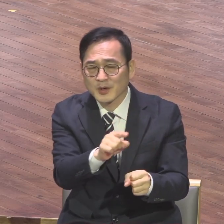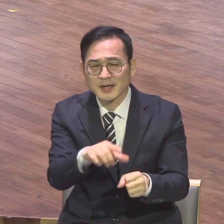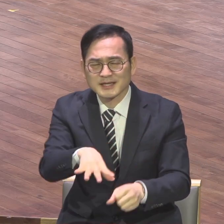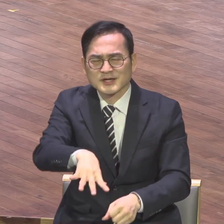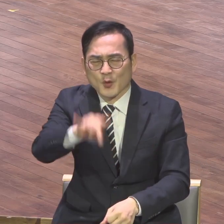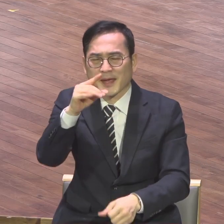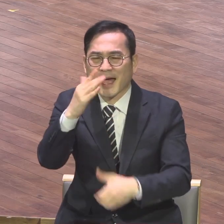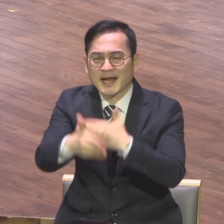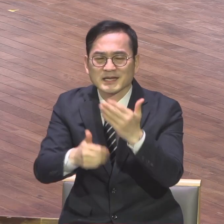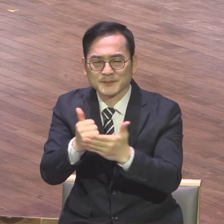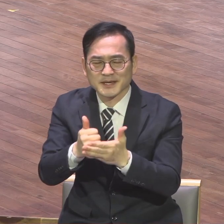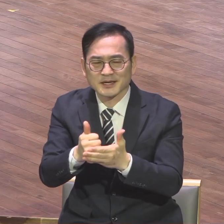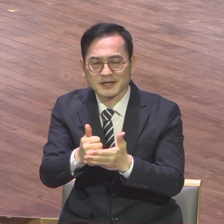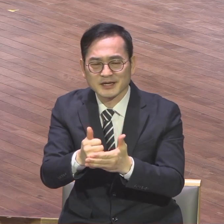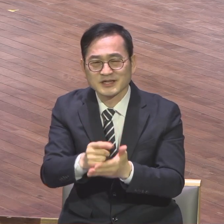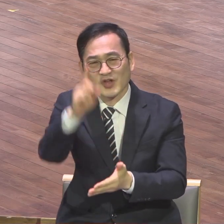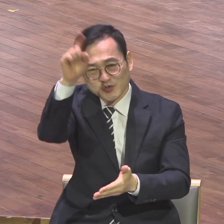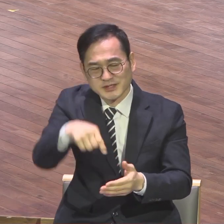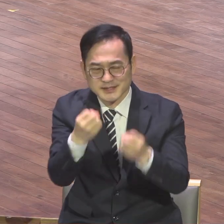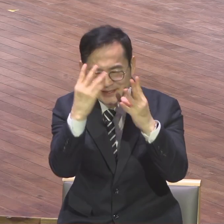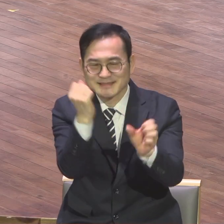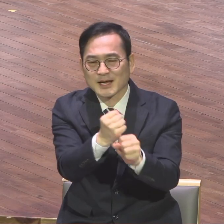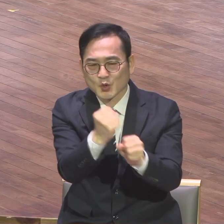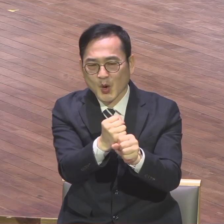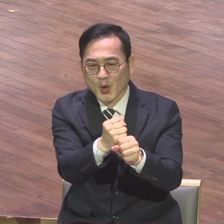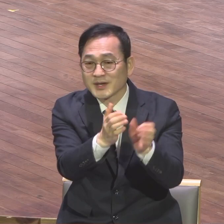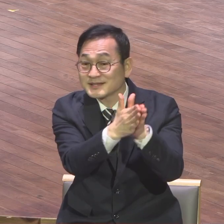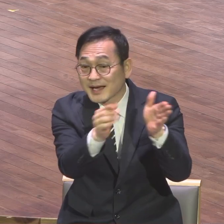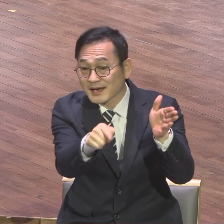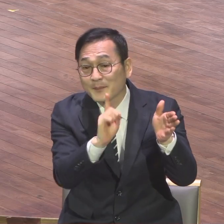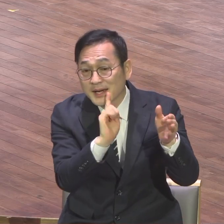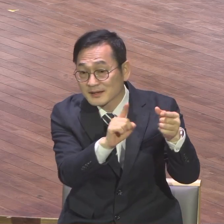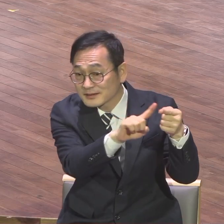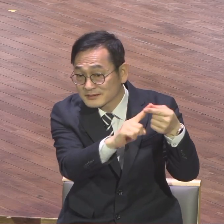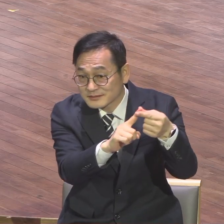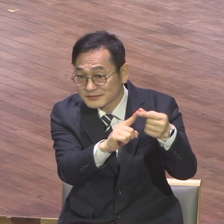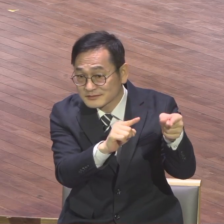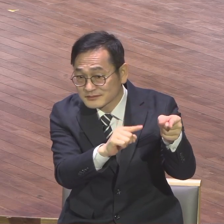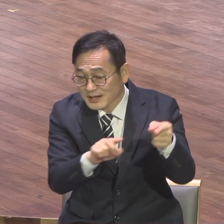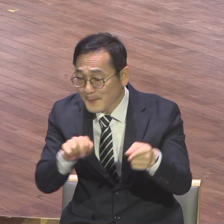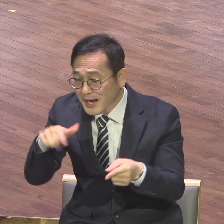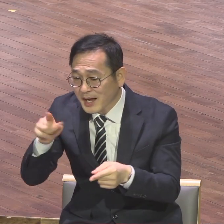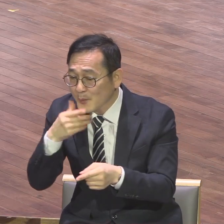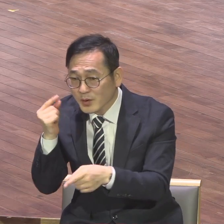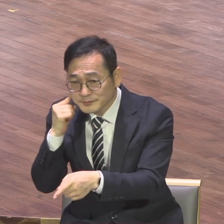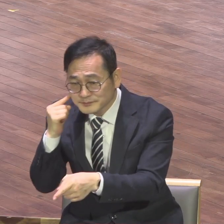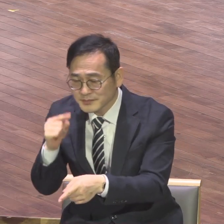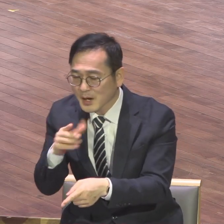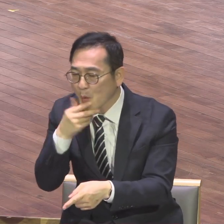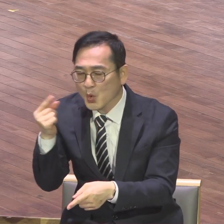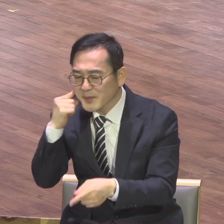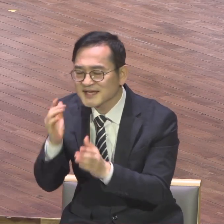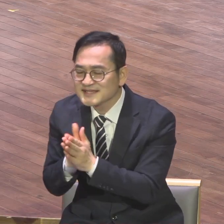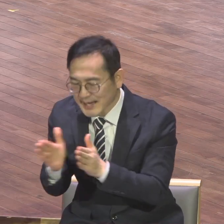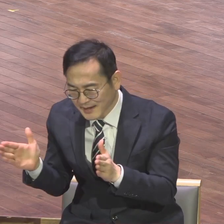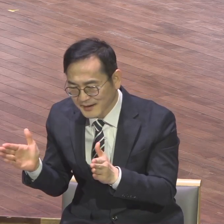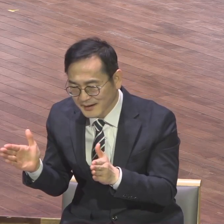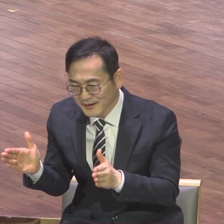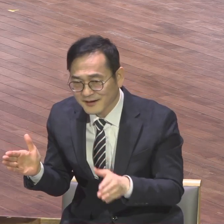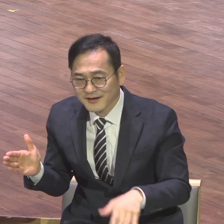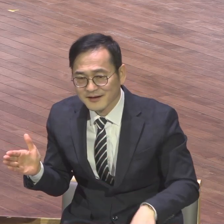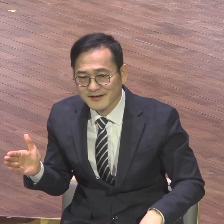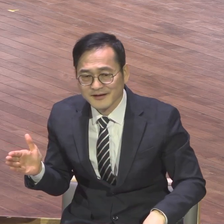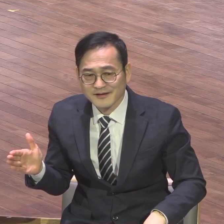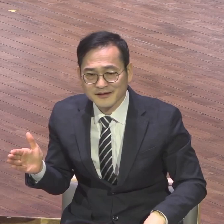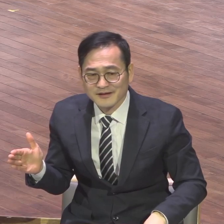창조하시니라. 이 선언한 말씀이 있고 마가복음 오늘 1장 1절에 복음의 시작에 대한 선언이에요.